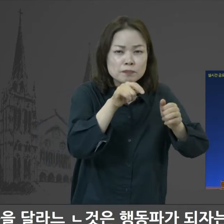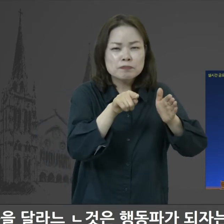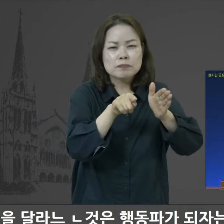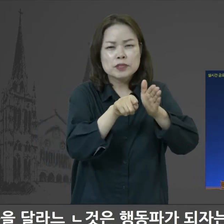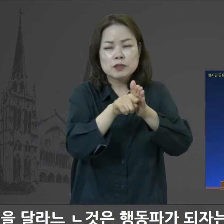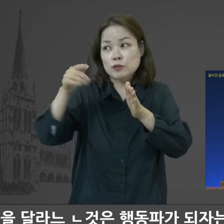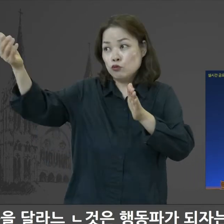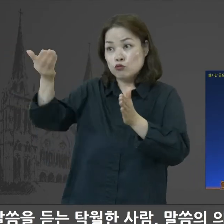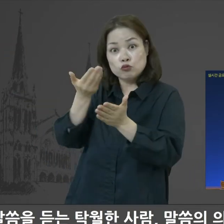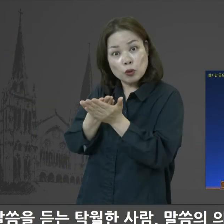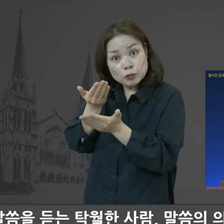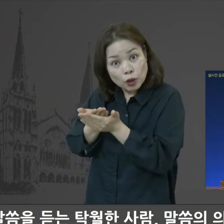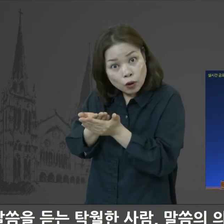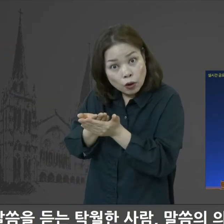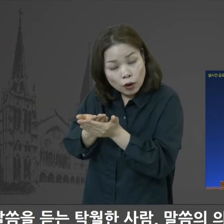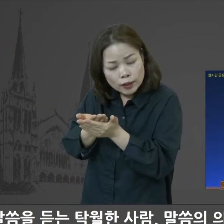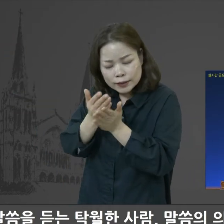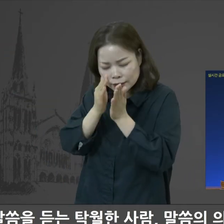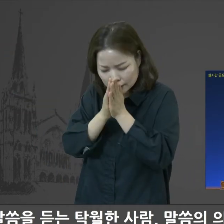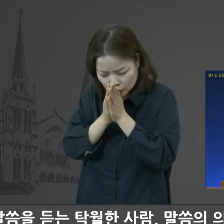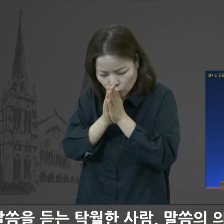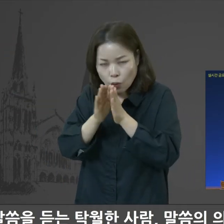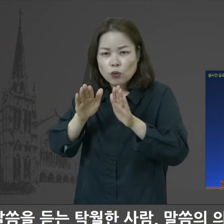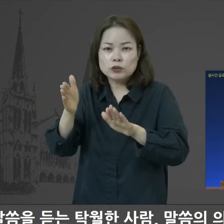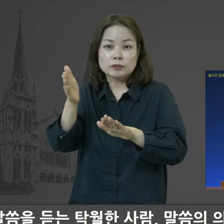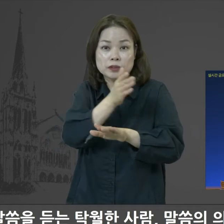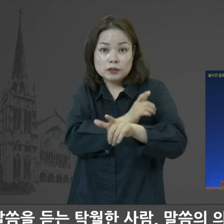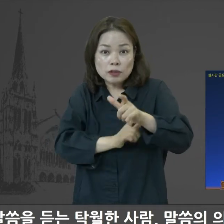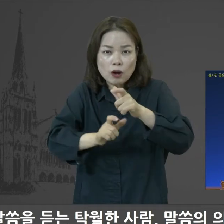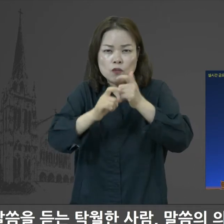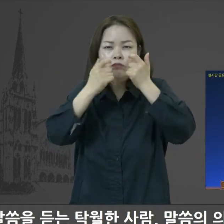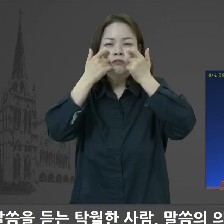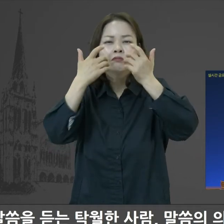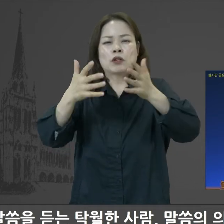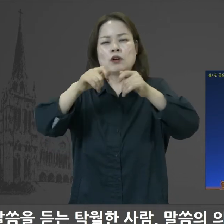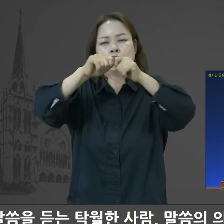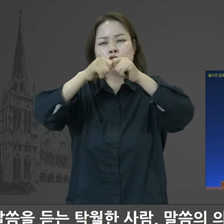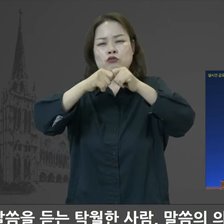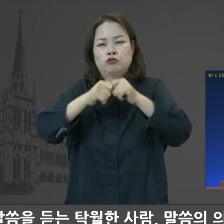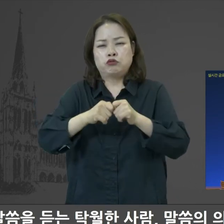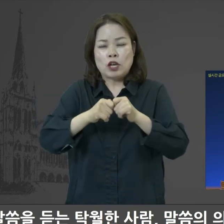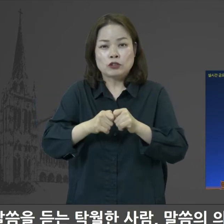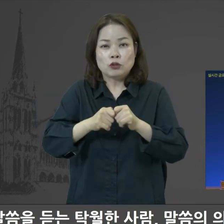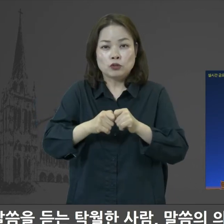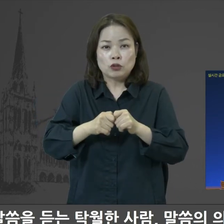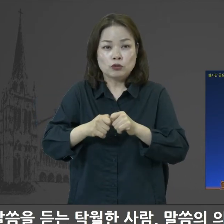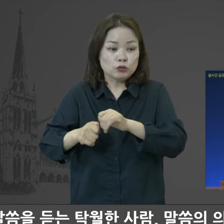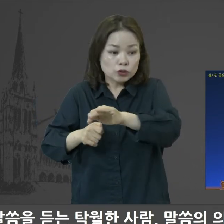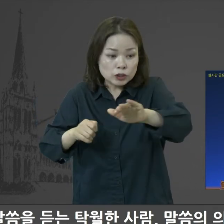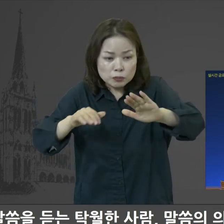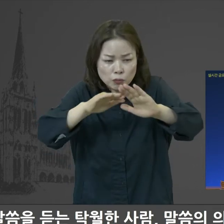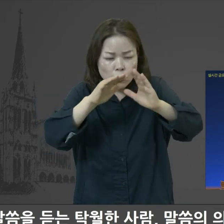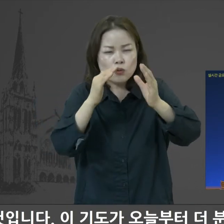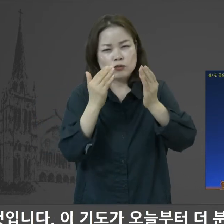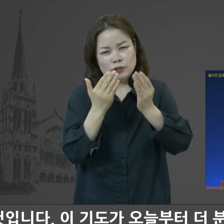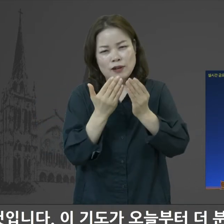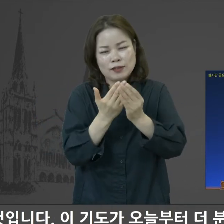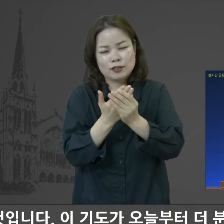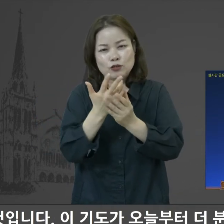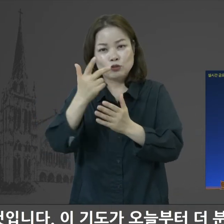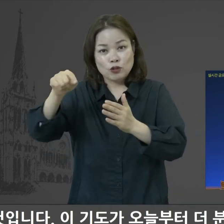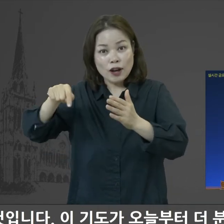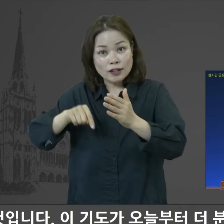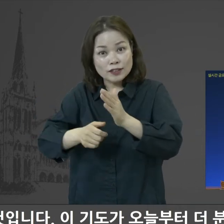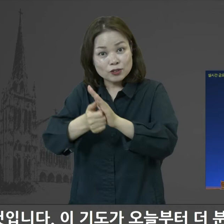믿음을 주시옵소서, 이 기도가 오늘부터 더 분명하고 구체적으로 시작될 수 있는 우리 모두가 될 수 있기를 주